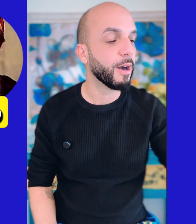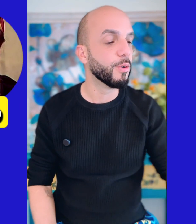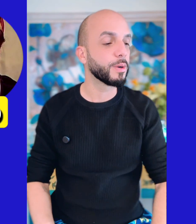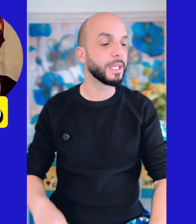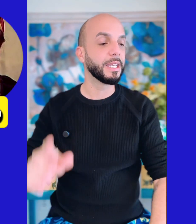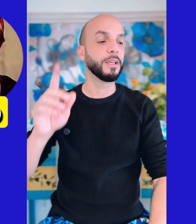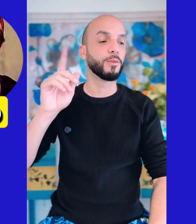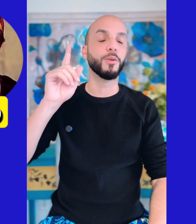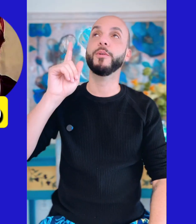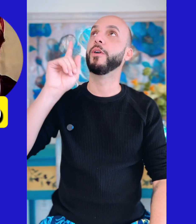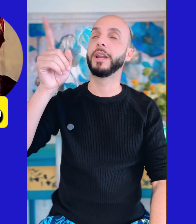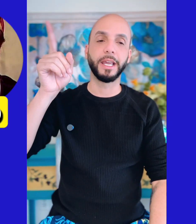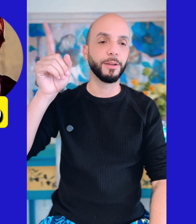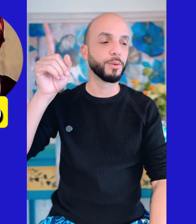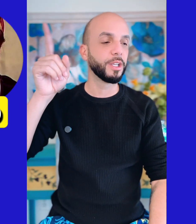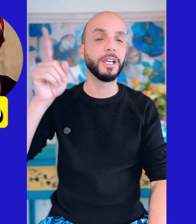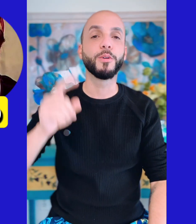o Kiko. Olha aí, o Kiko.